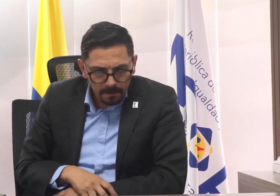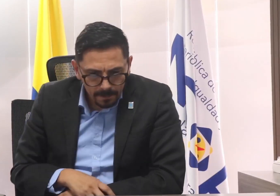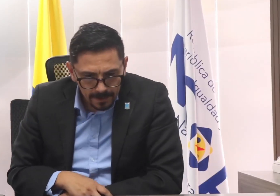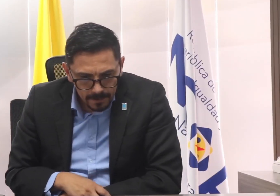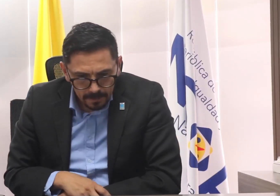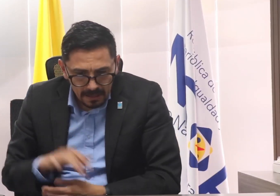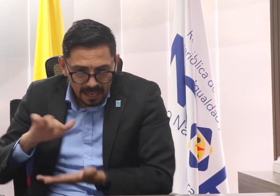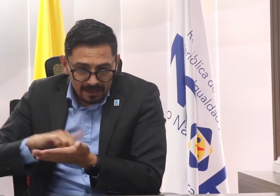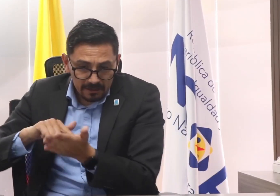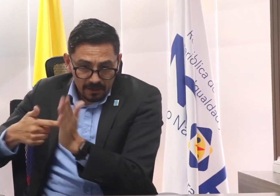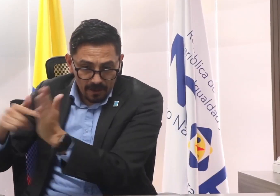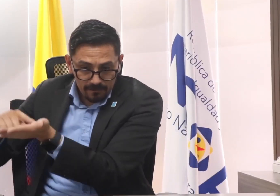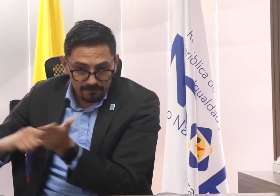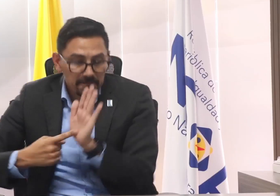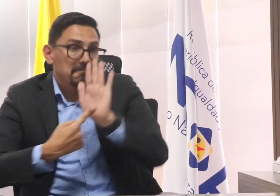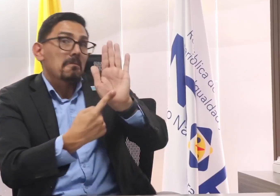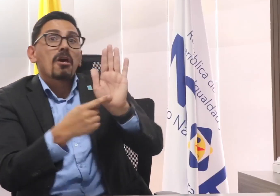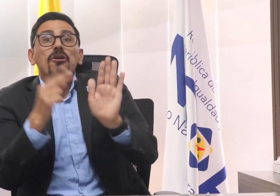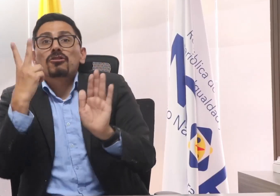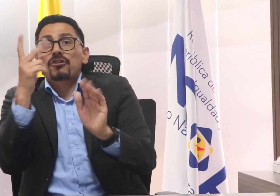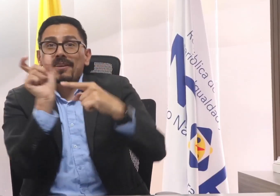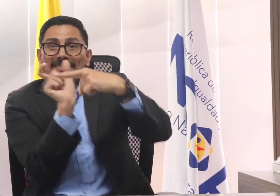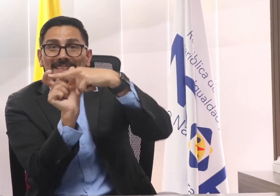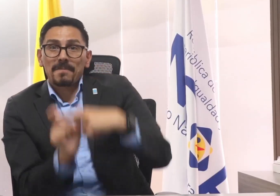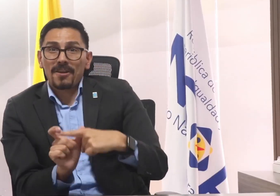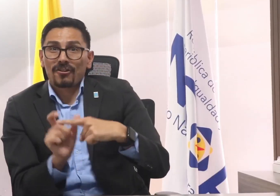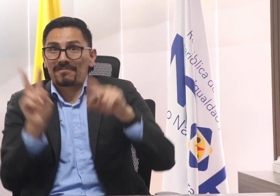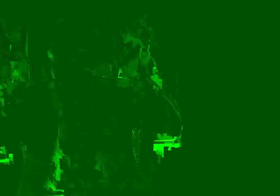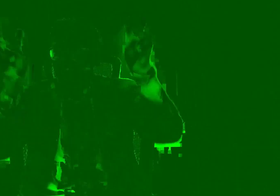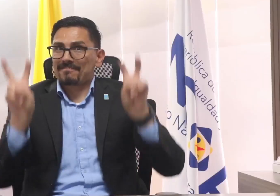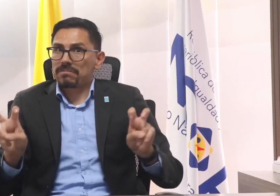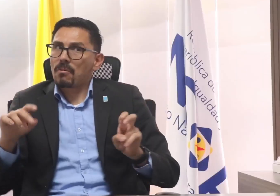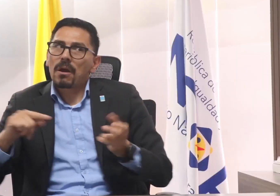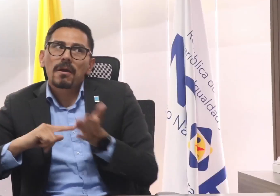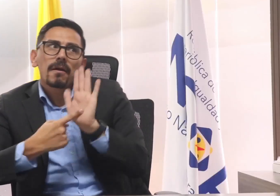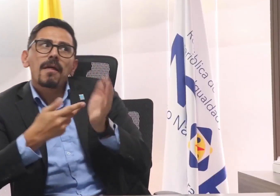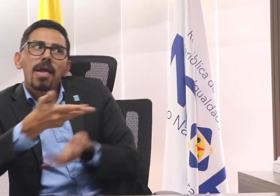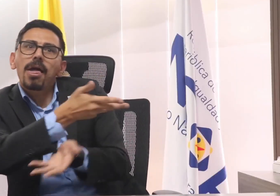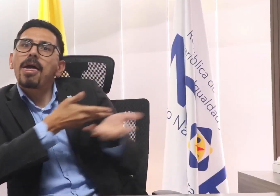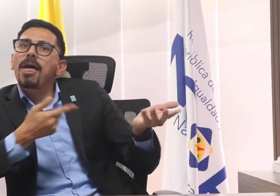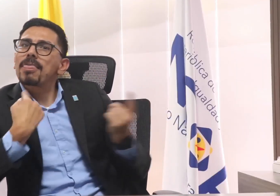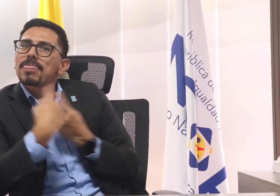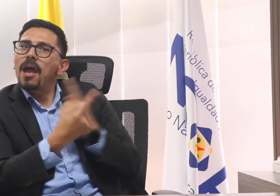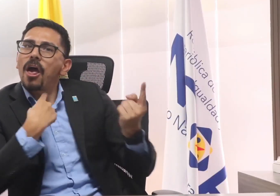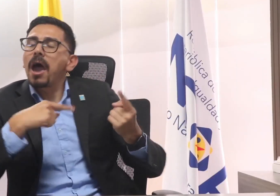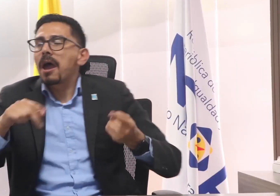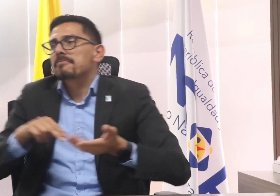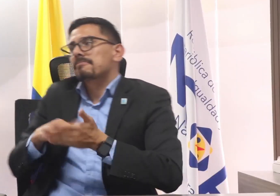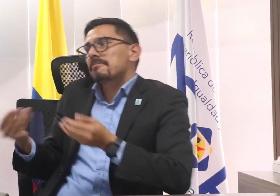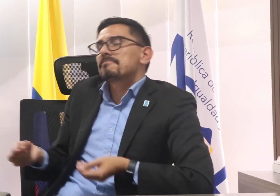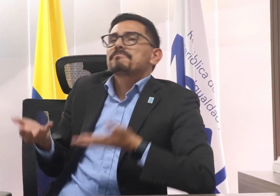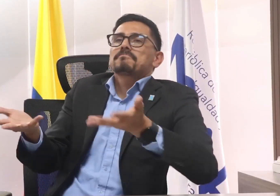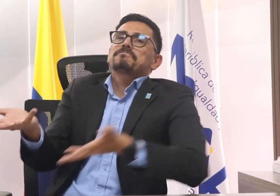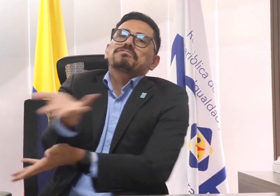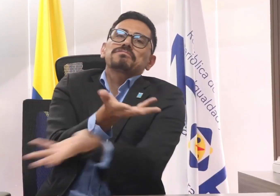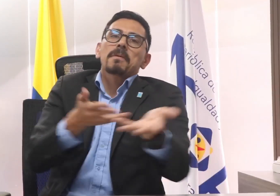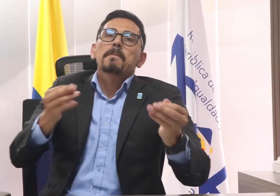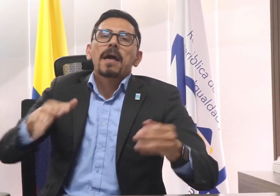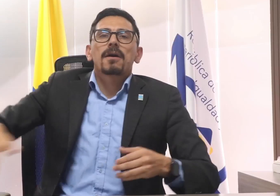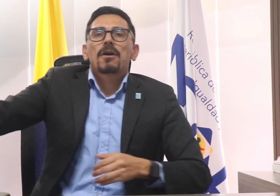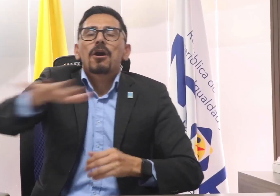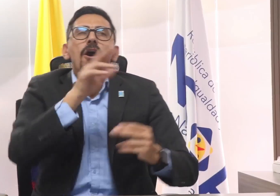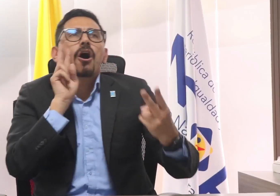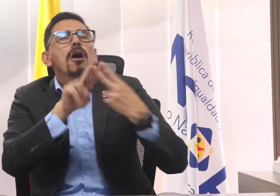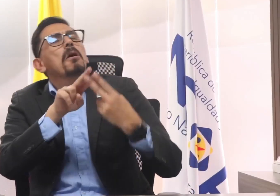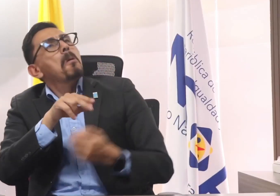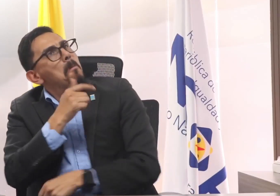de estos trabajos no solo enriquezcan el campo académico, sino que además aporten a la implementación